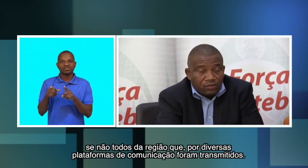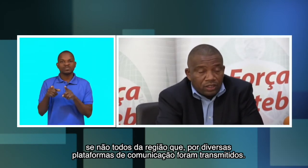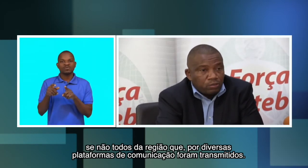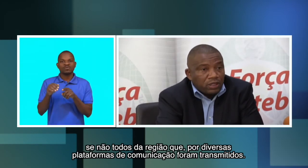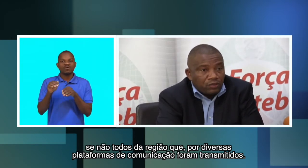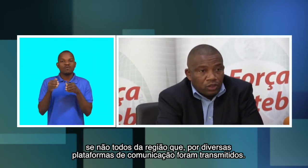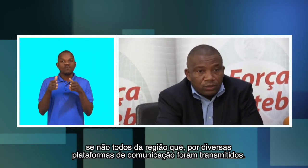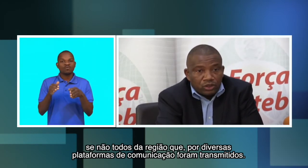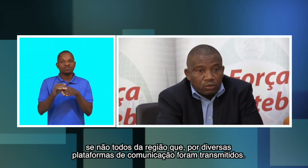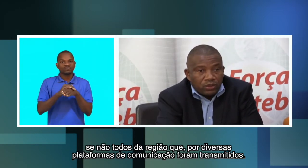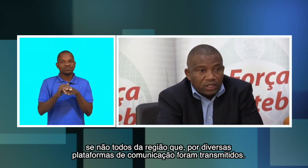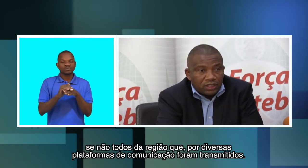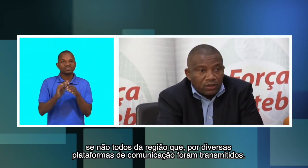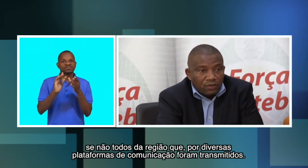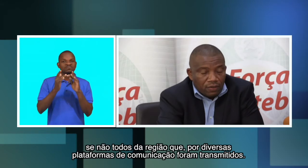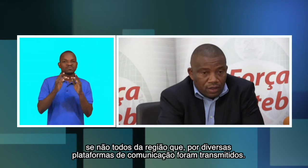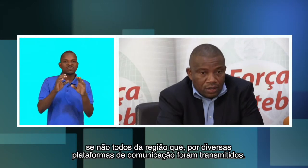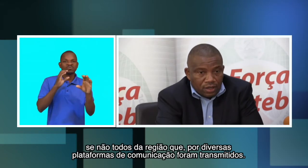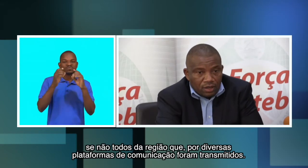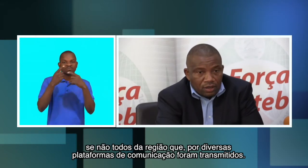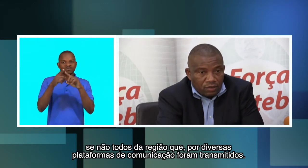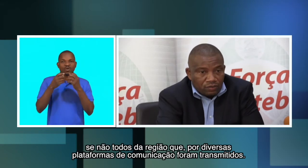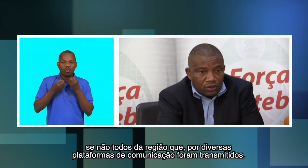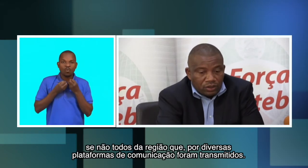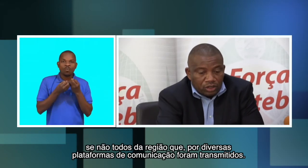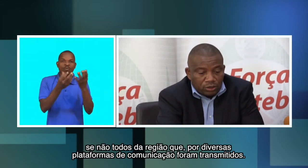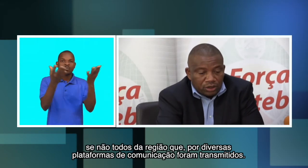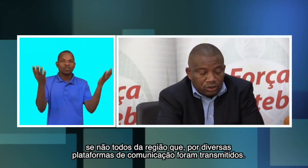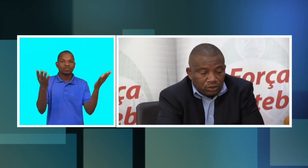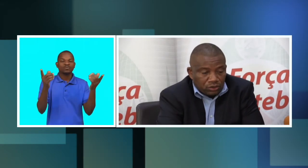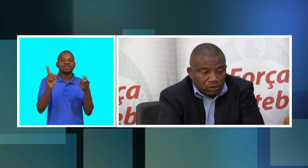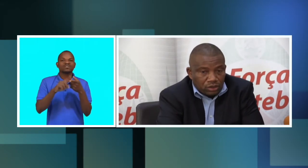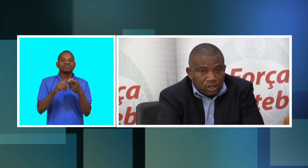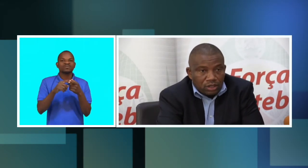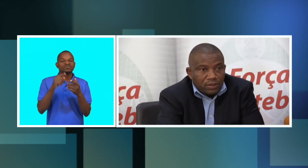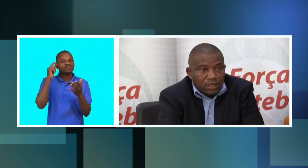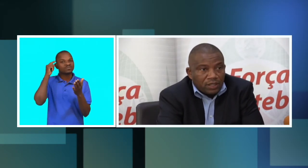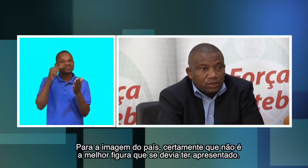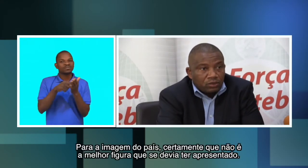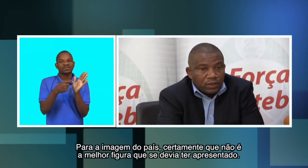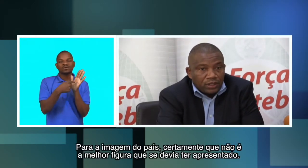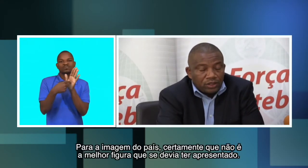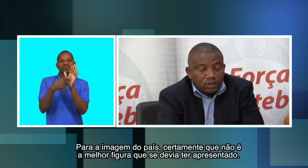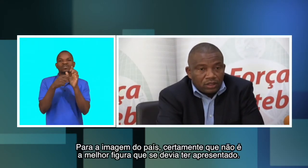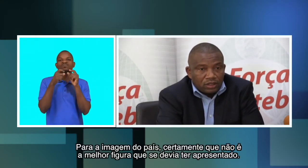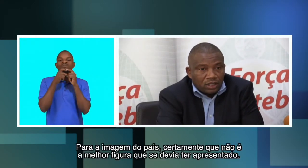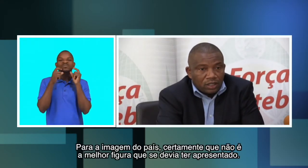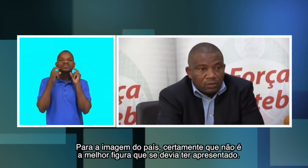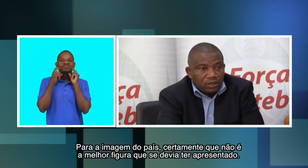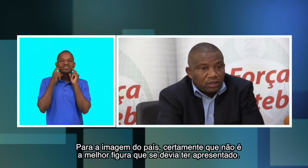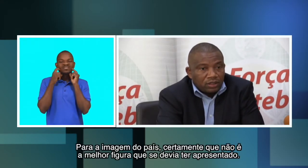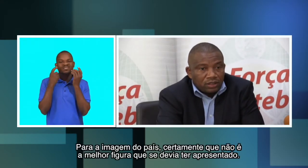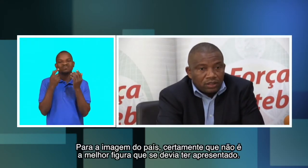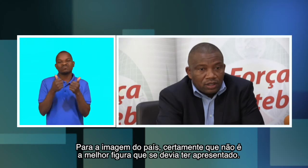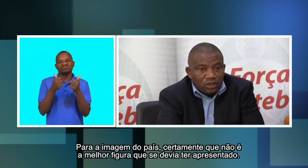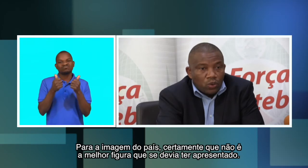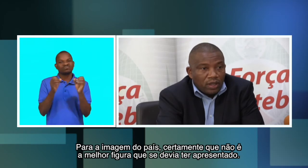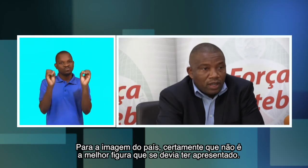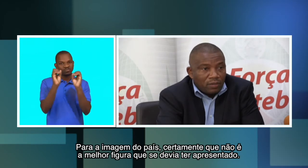por diversas plataformas de comunicação, foram transmitidos. E para a imagem do país, certamente